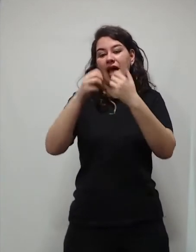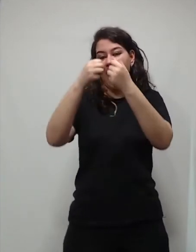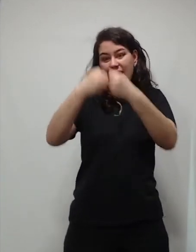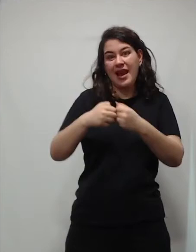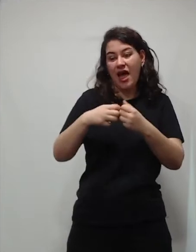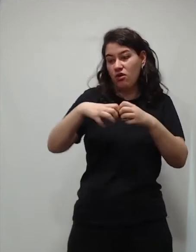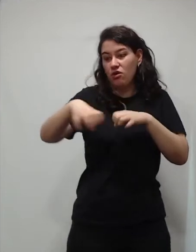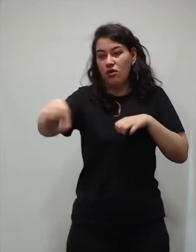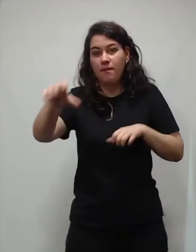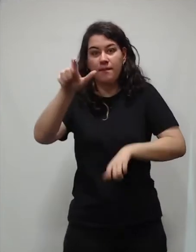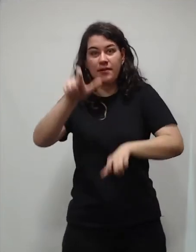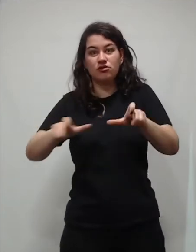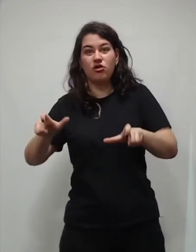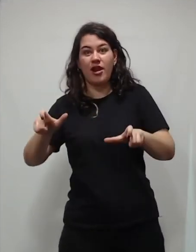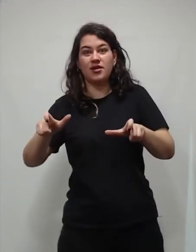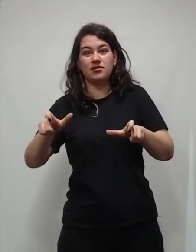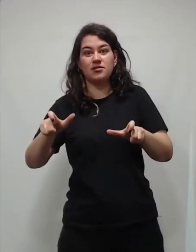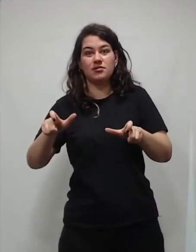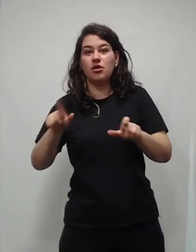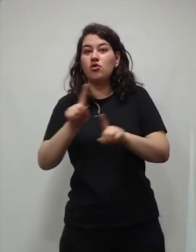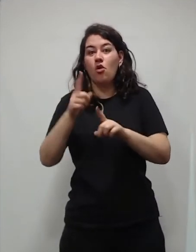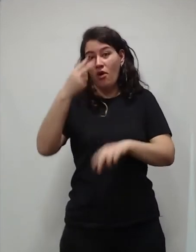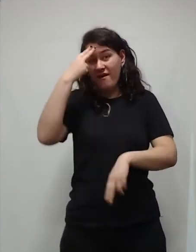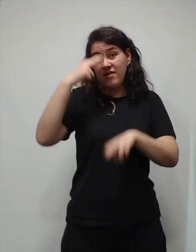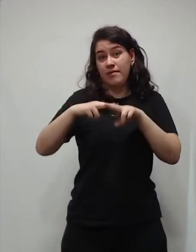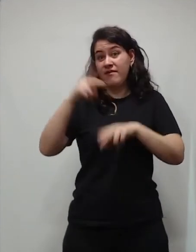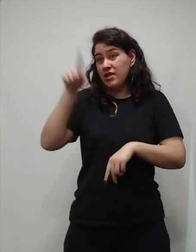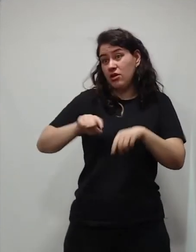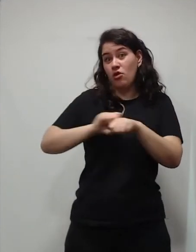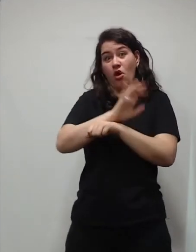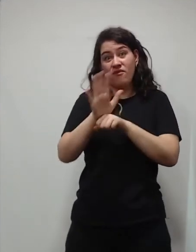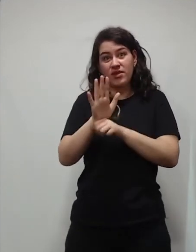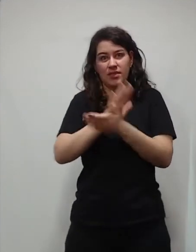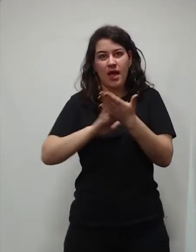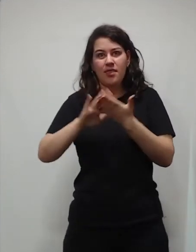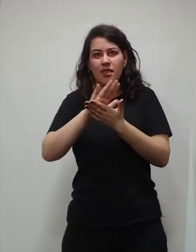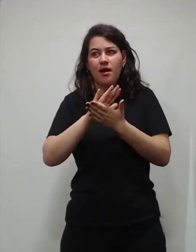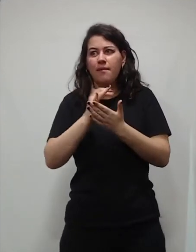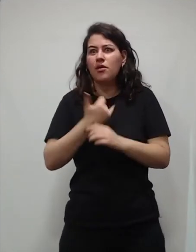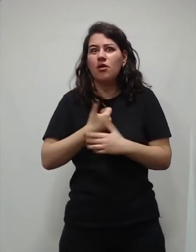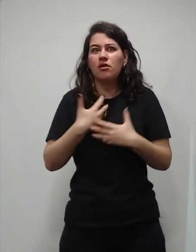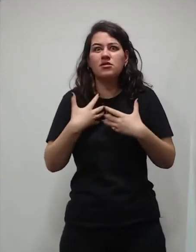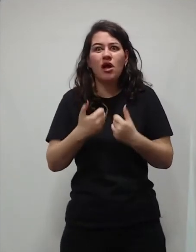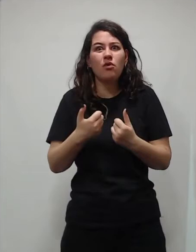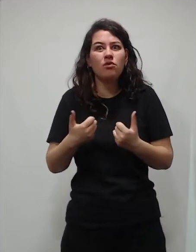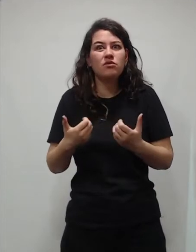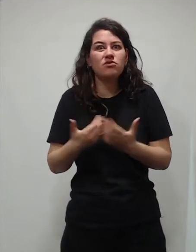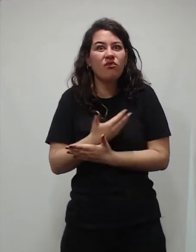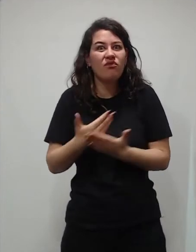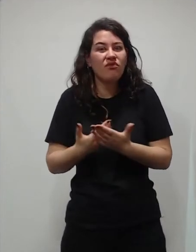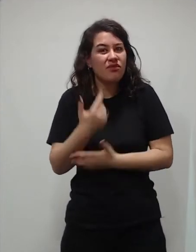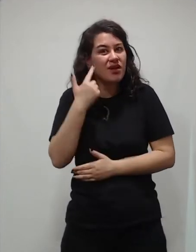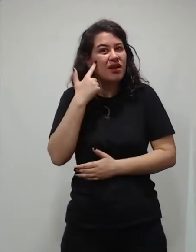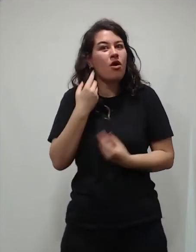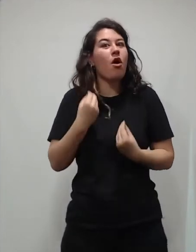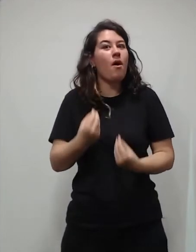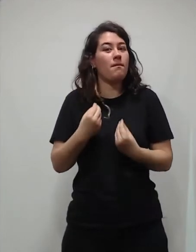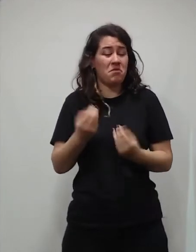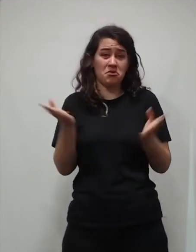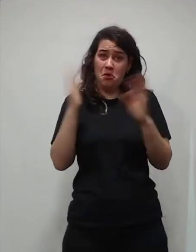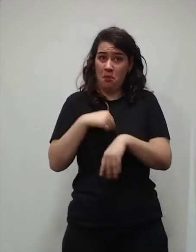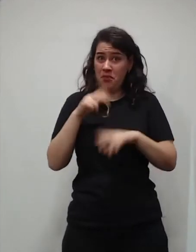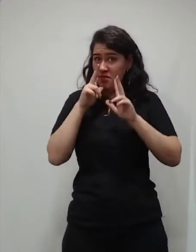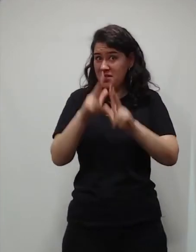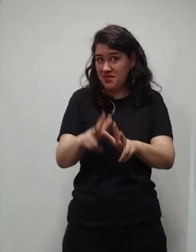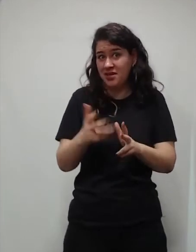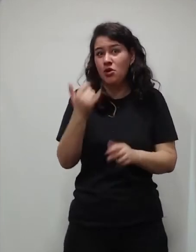aislados del encierro. No enfermaron de COVID, pero ¿cómo fue ese sufrimiento? Yo no lo puedo decir